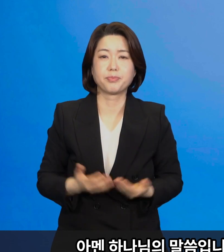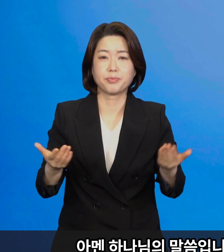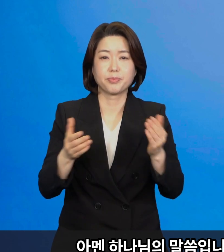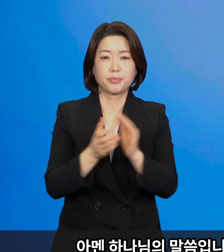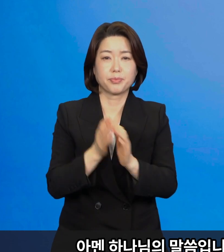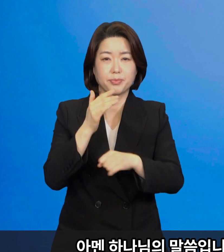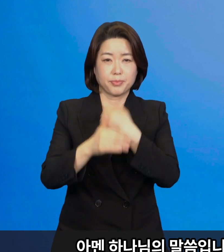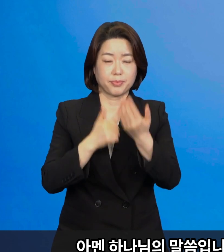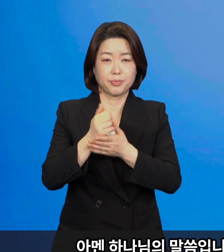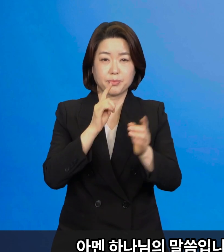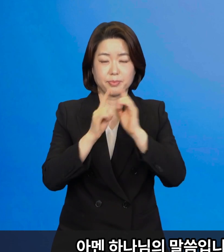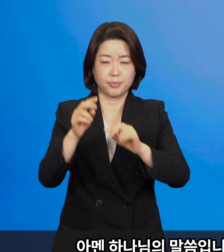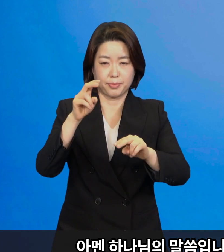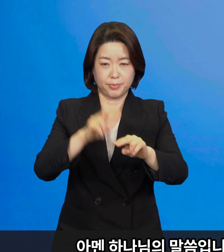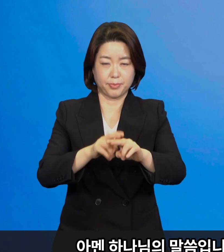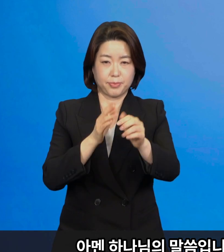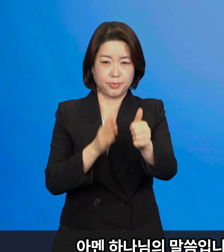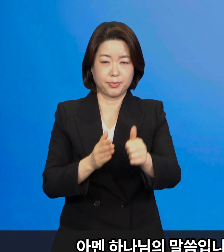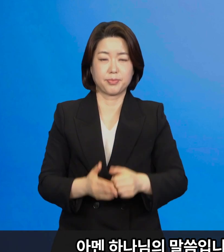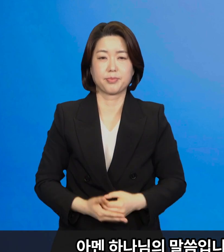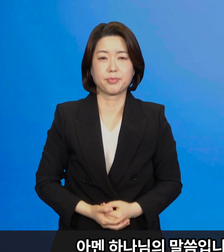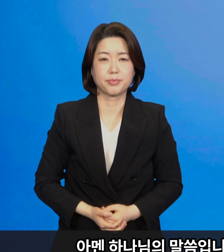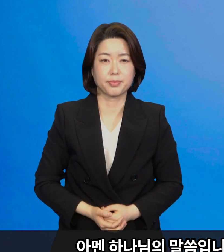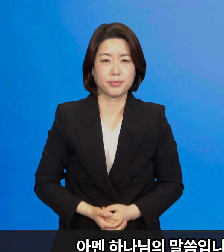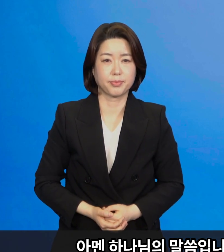하나님의 말씀입니다. 모두 자리에 앉겠습니다.